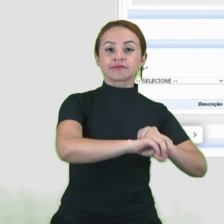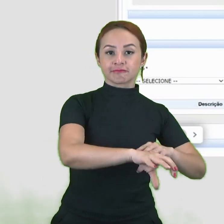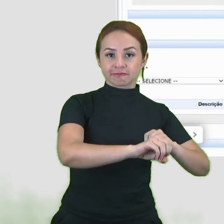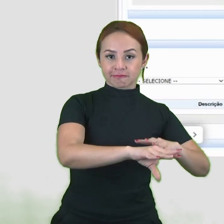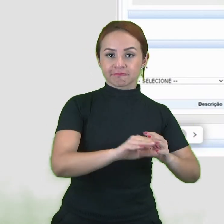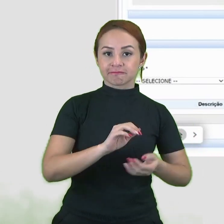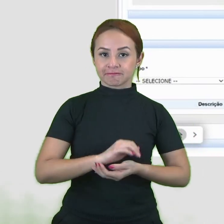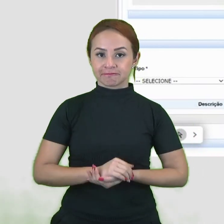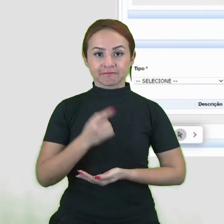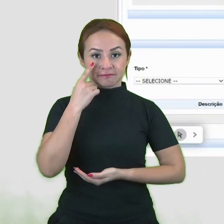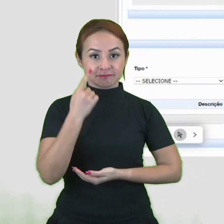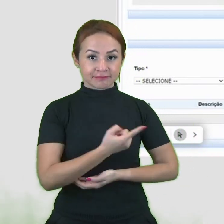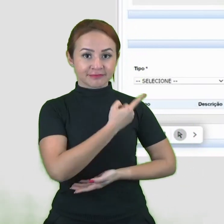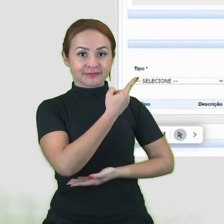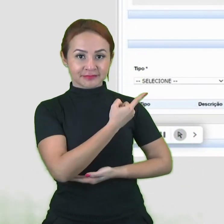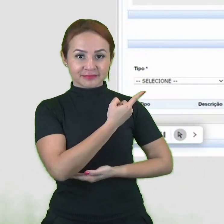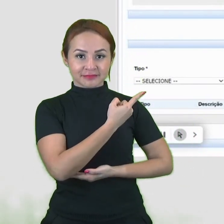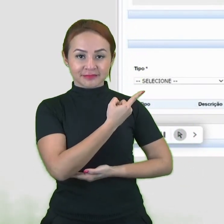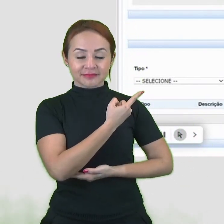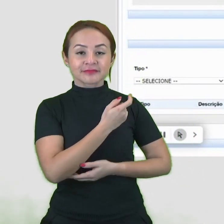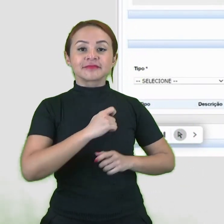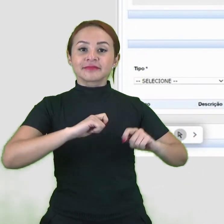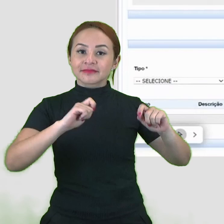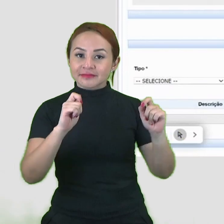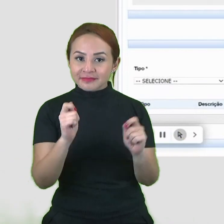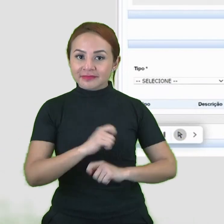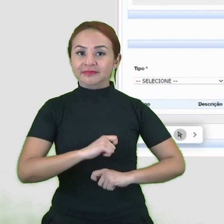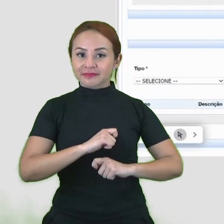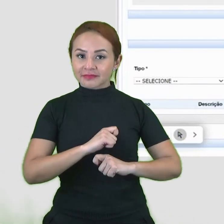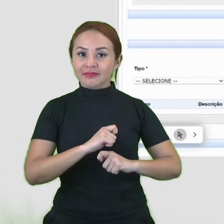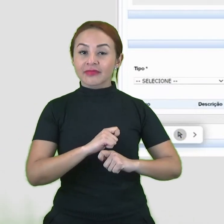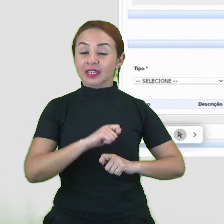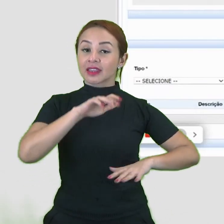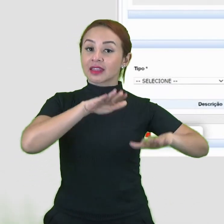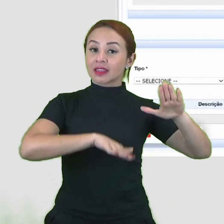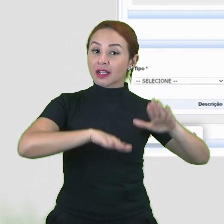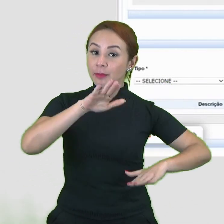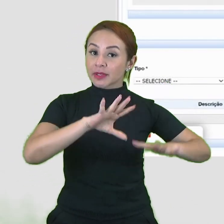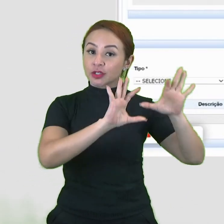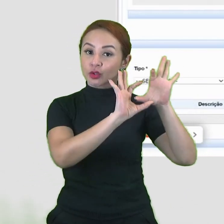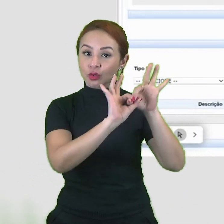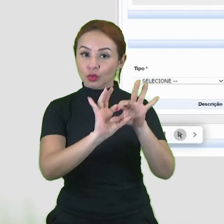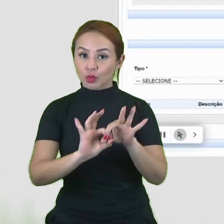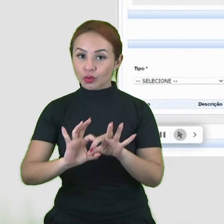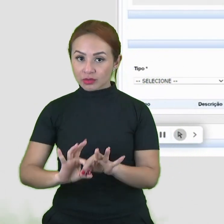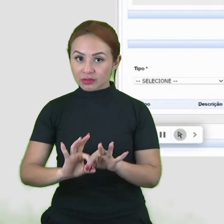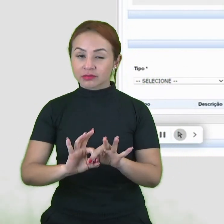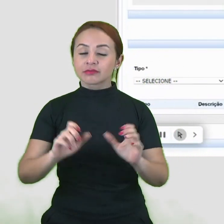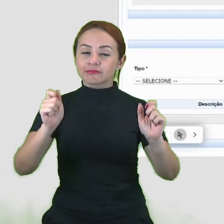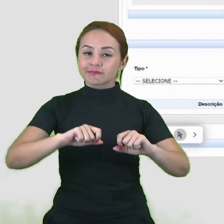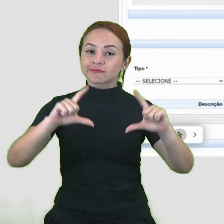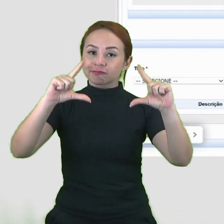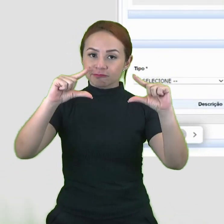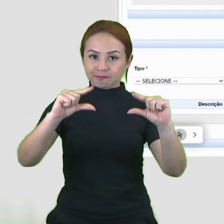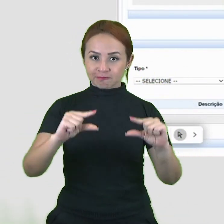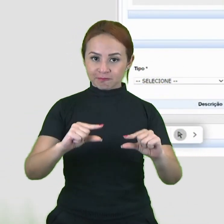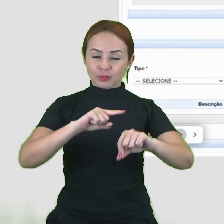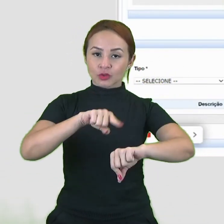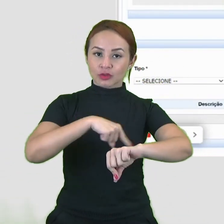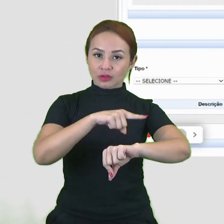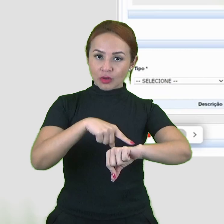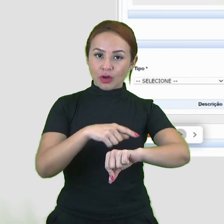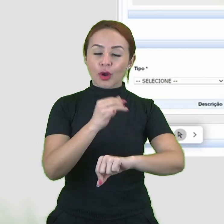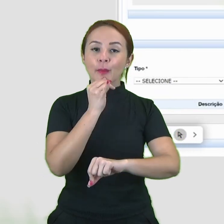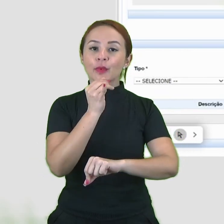Vejam que é possível, né, dentro de cada contexto, diminuir essa carga horária. Então, por exemplo, esse